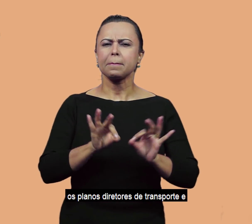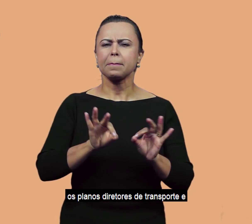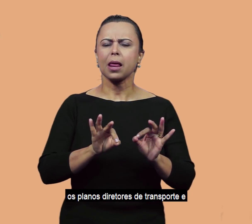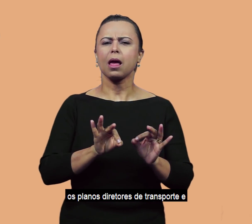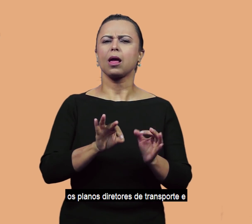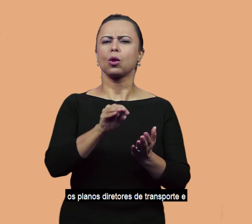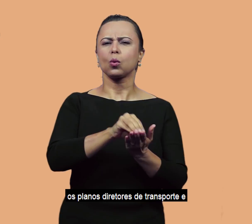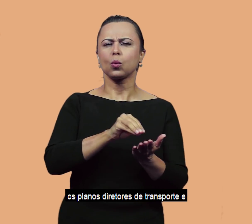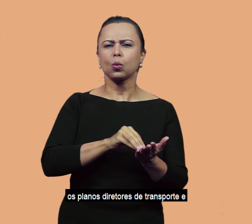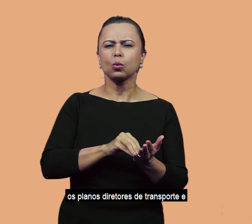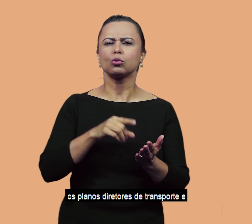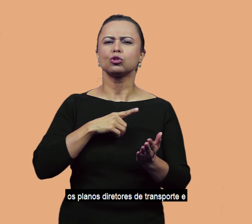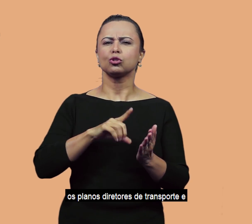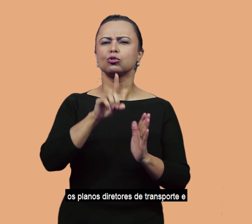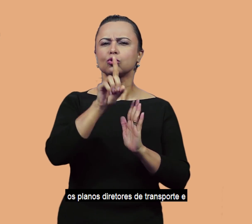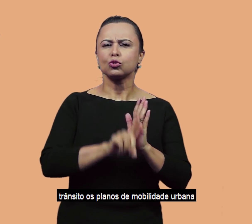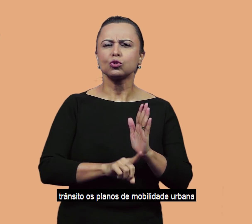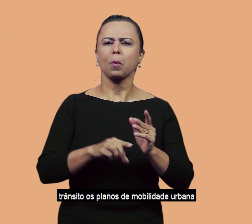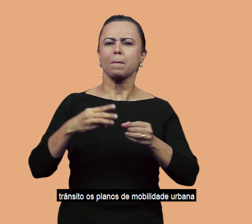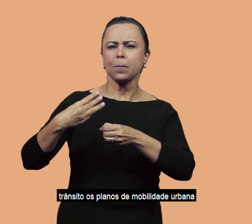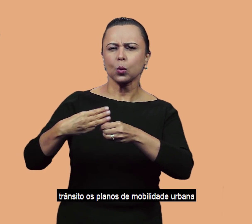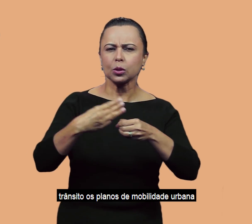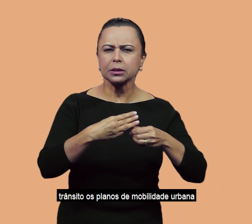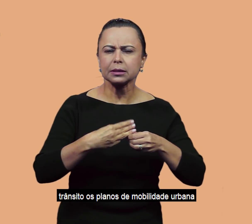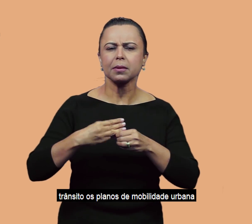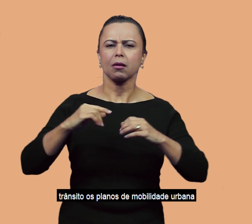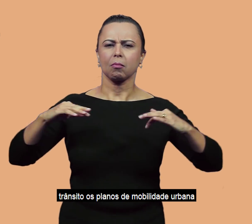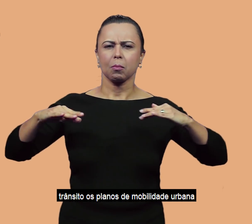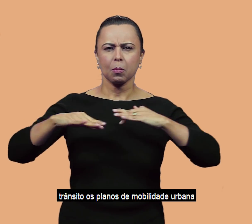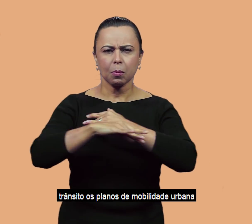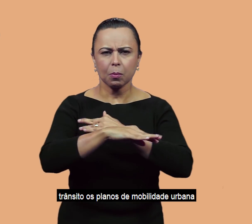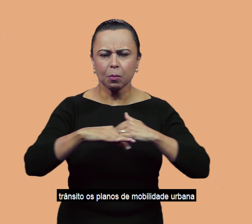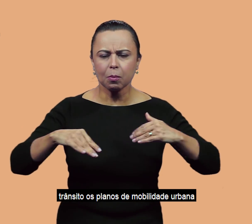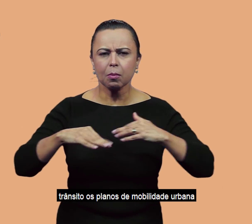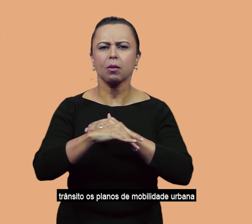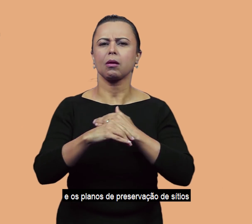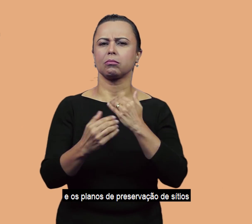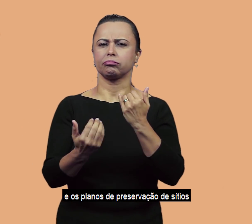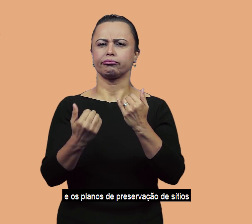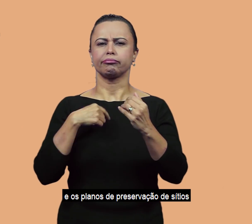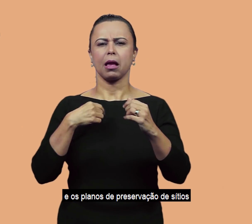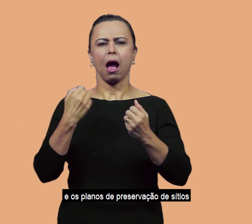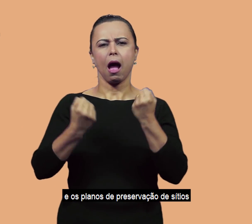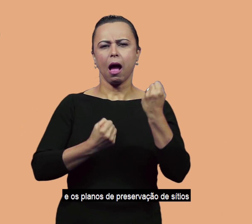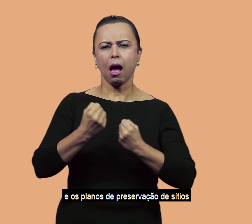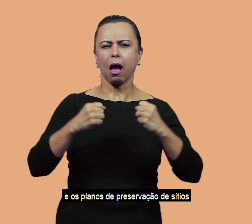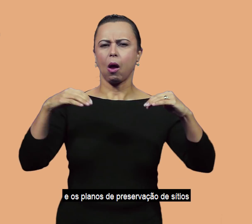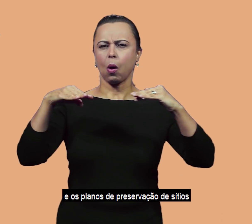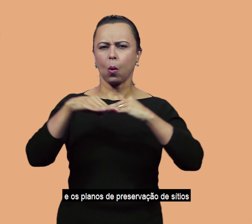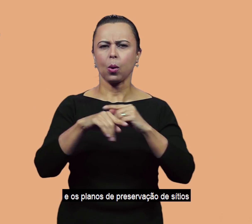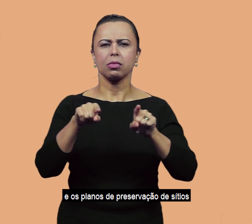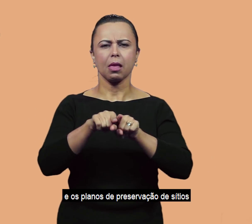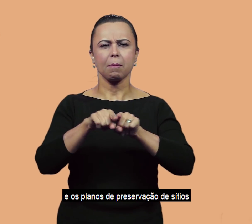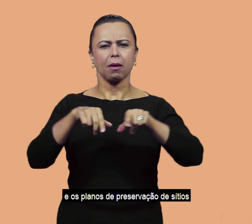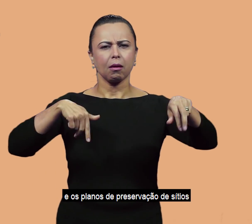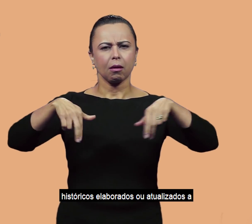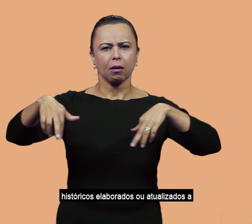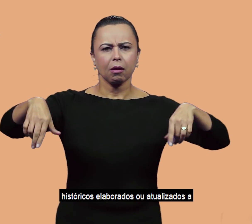de transporte e trânsito os planos de mobilidade urbana e os planos de preservação de sítios históricos